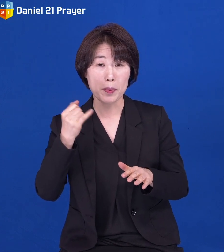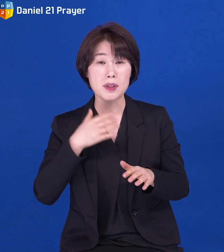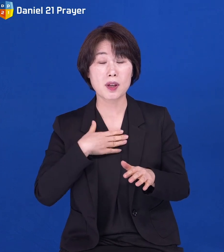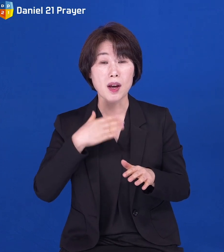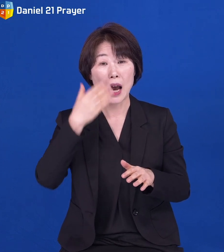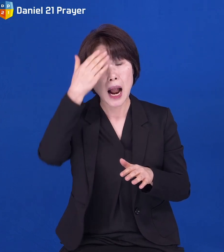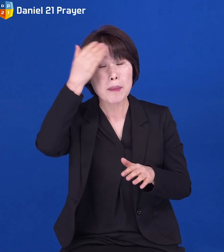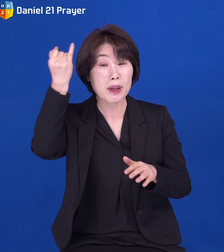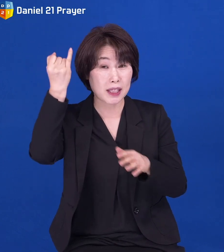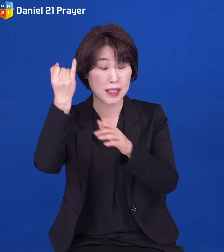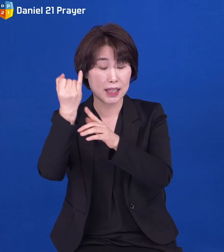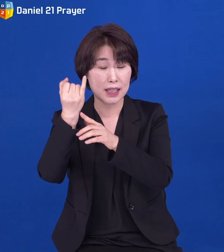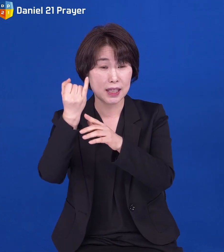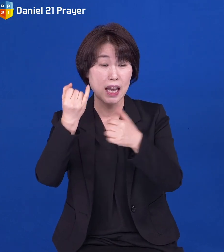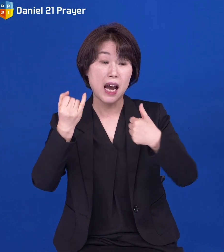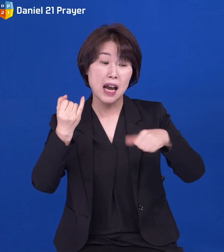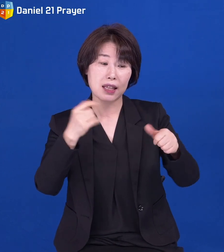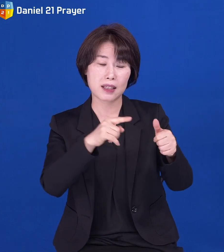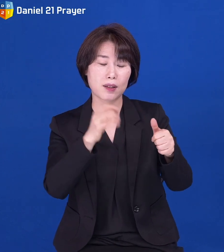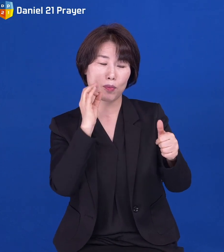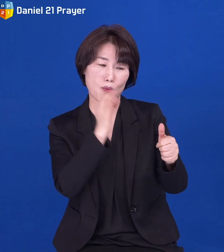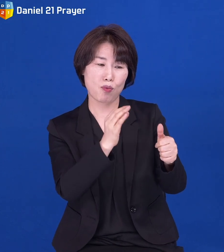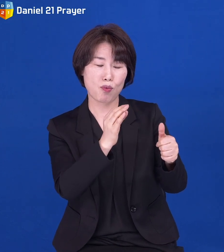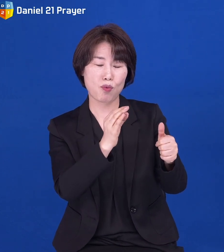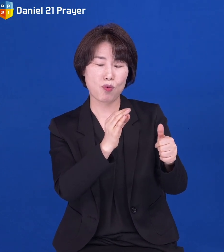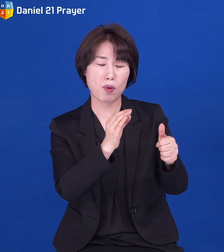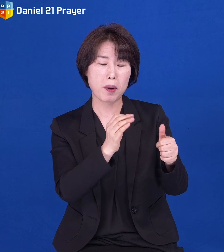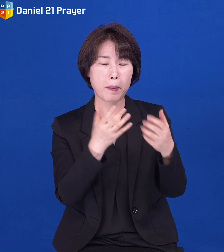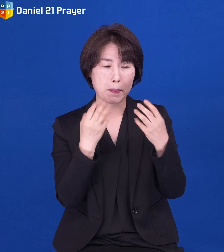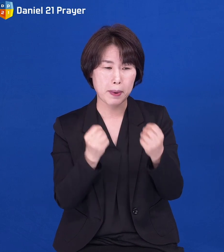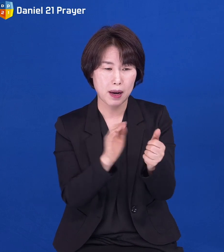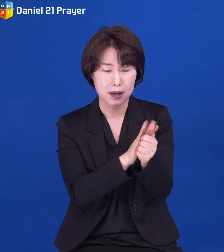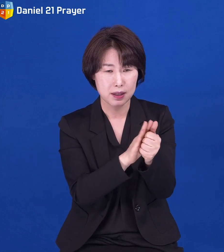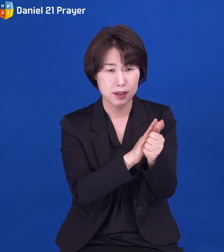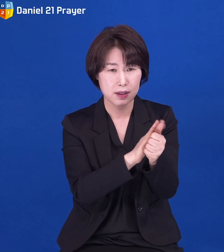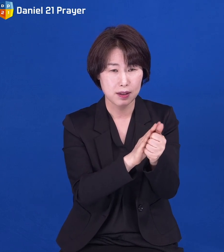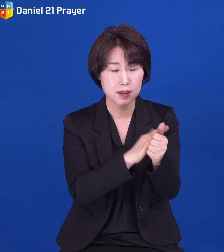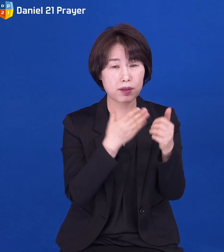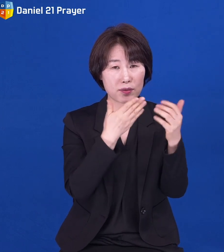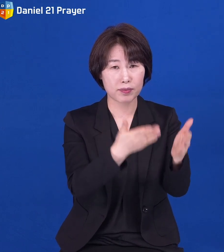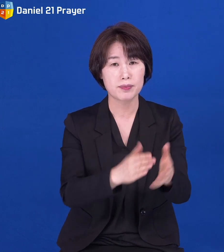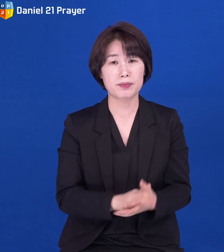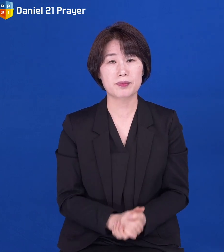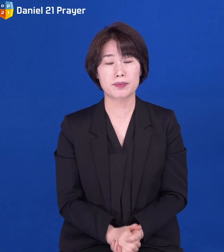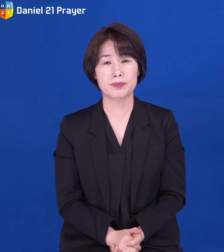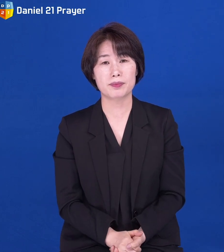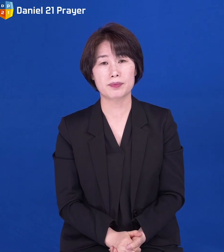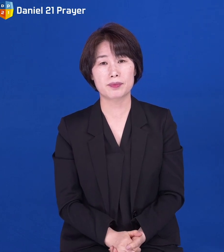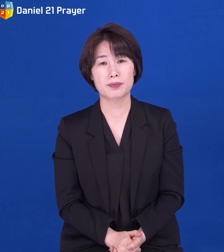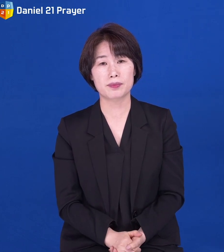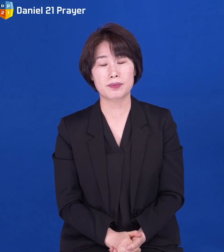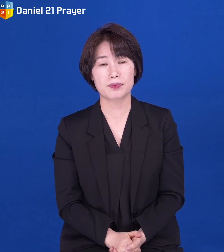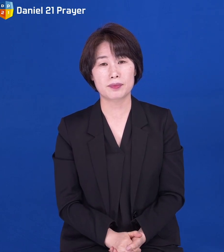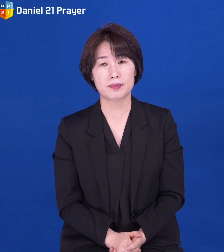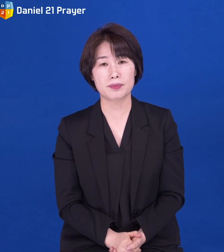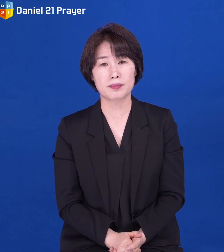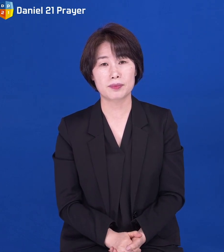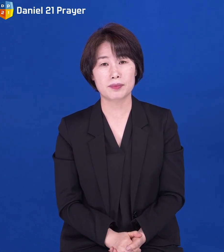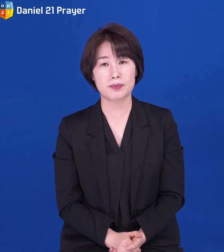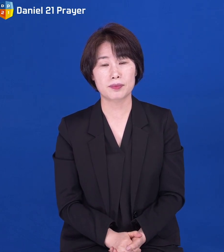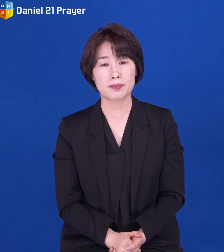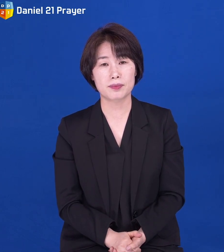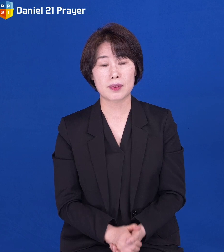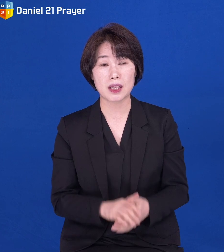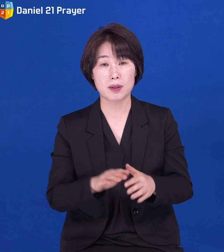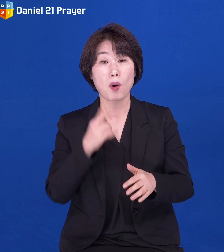케어도 해주시고, 제가 일할 때 정말 저희 어머니가 정말 힘든 막 이렇게 애도 막 이렇게 케어하시면서 권사님으로서